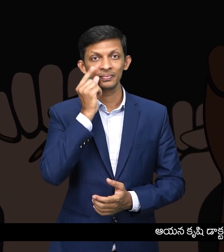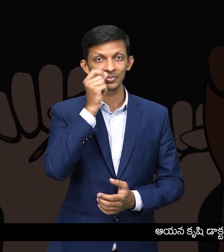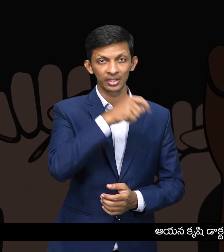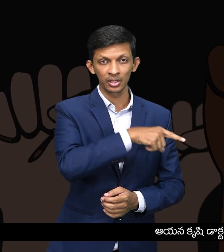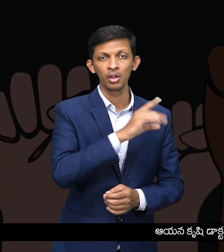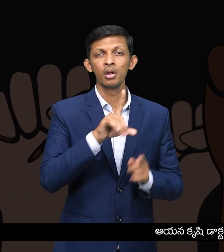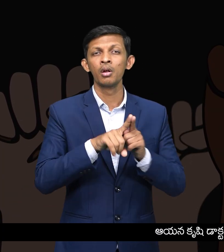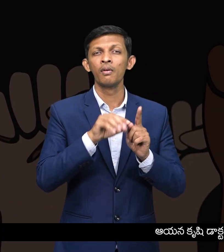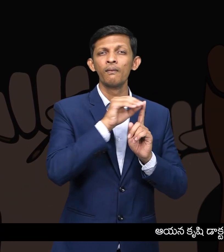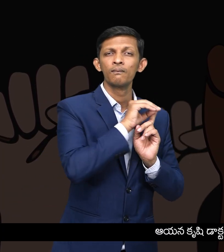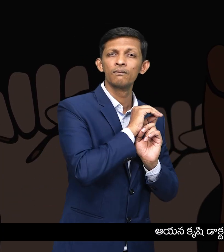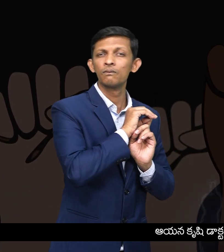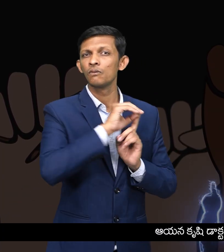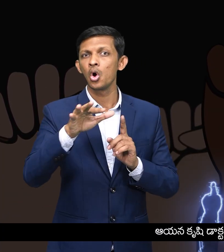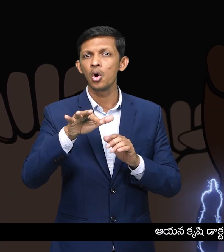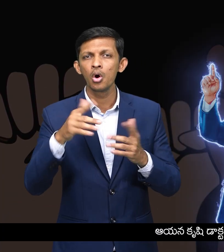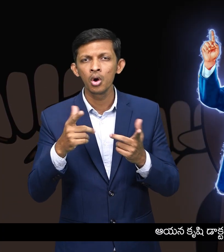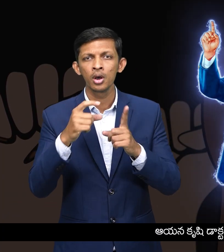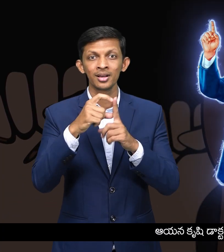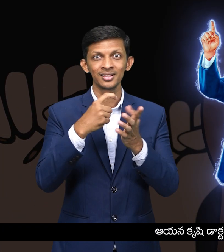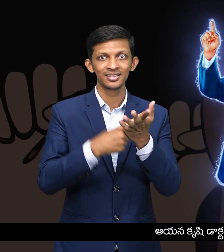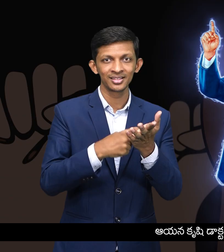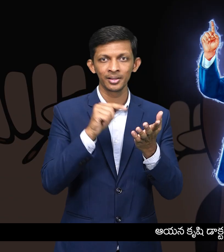ఆయన కృషి డాక్టర్ బిఆర్ అంబేద్కర్ను ఆకర్షించింది.